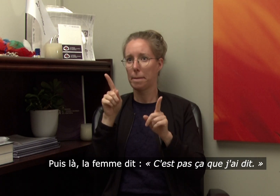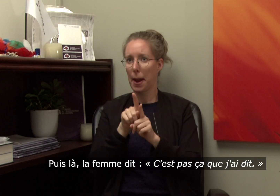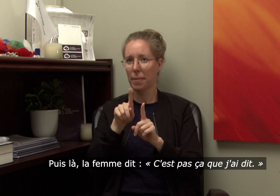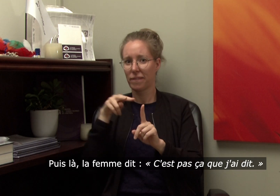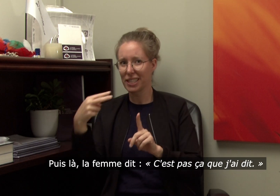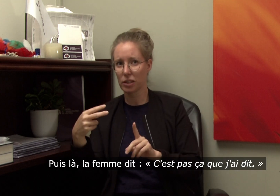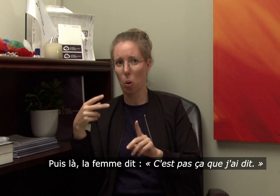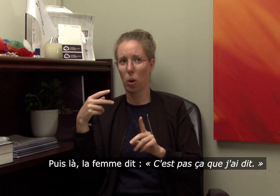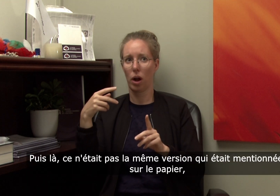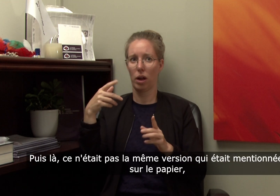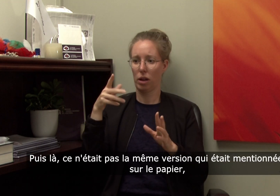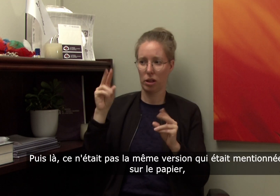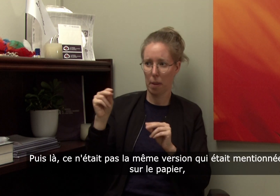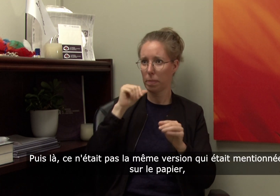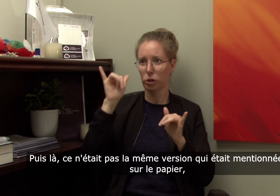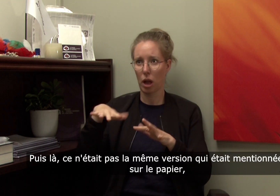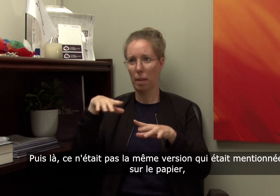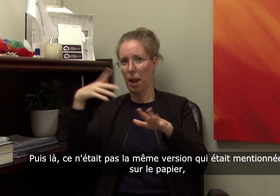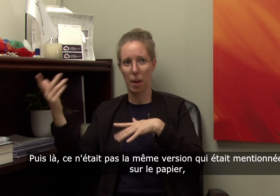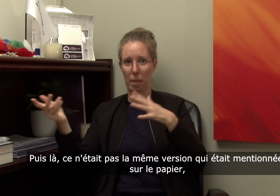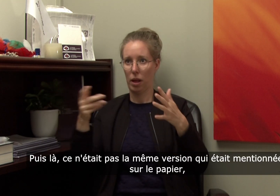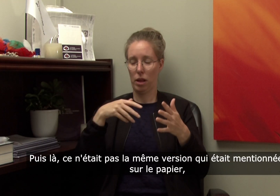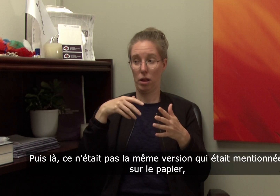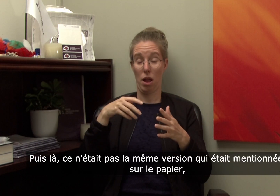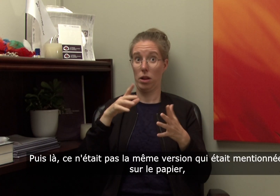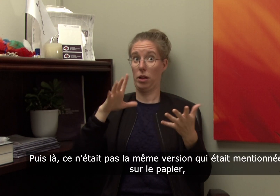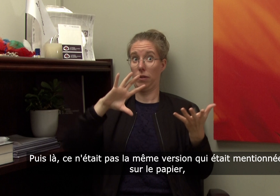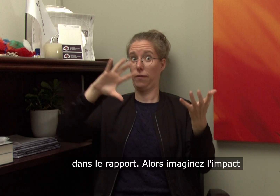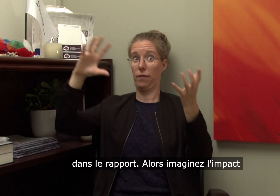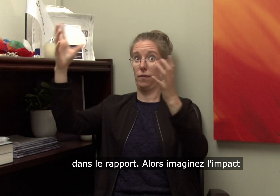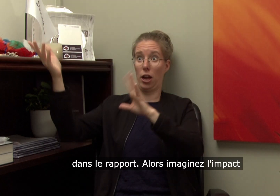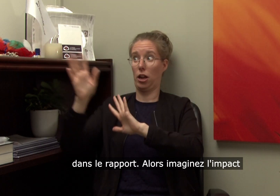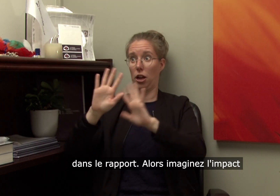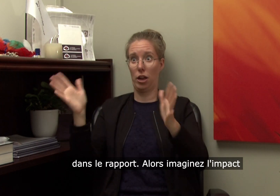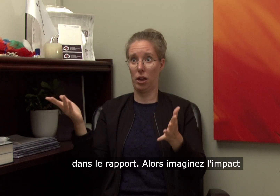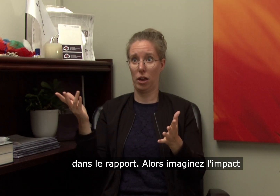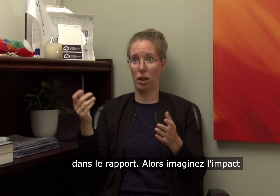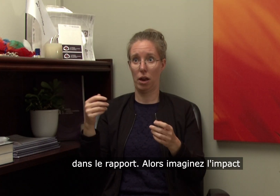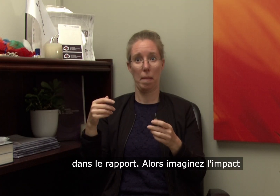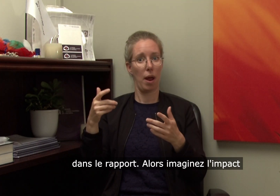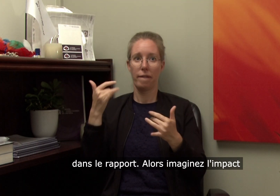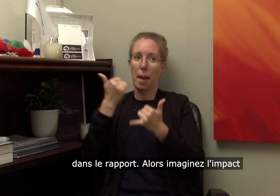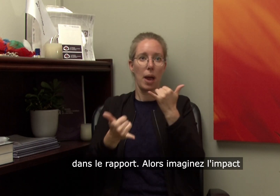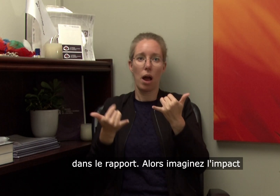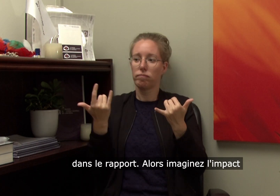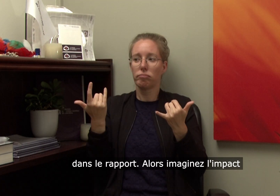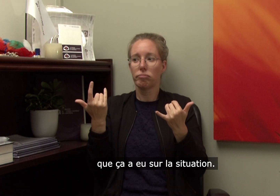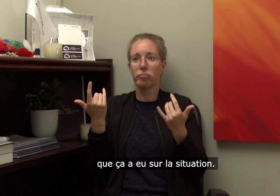ça que j'ai dit. Puis là, ce n'était pas la même version qui était mentionnée sur le papier, dans le rapport. Alors, imaginez l'impact que ça a